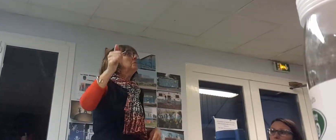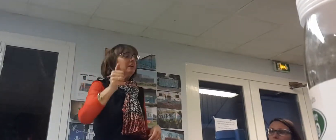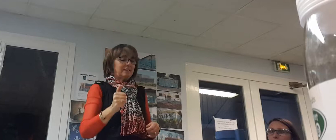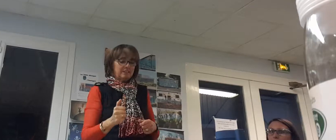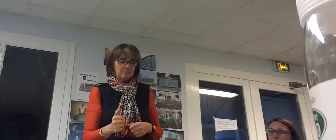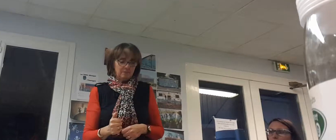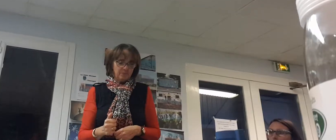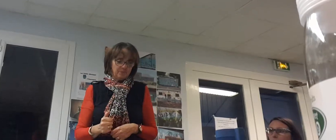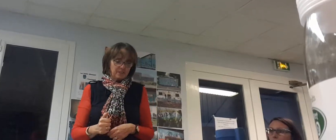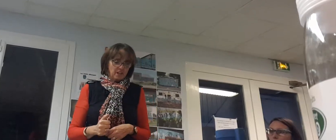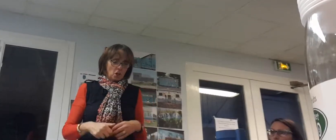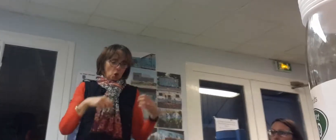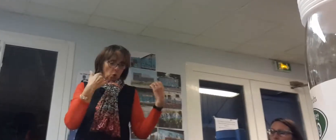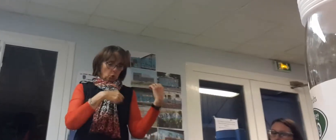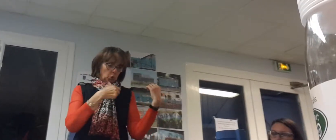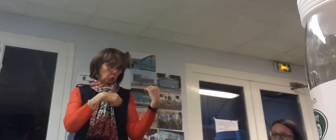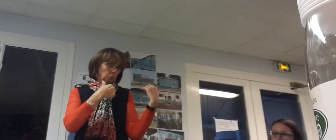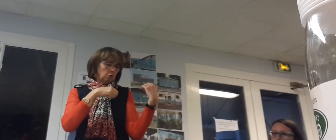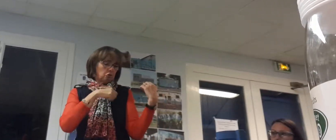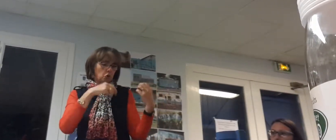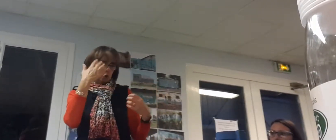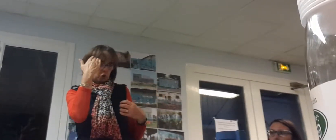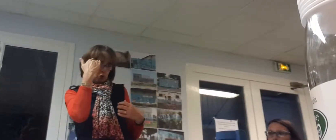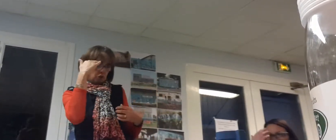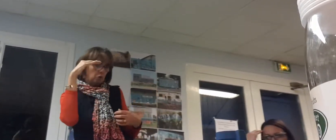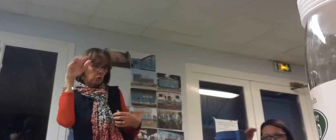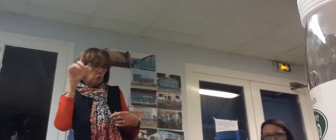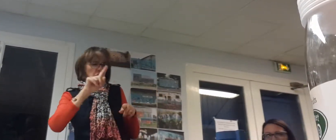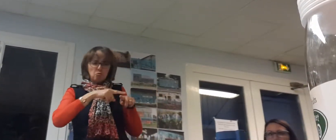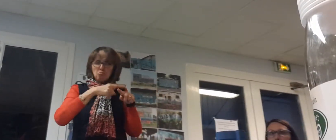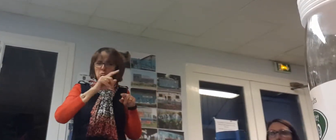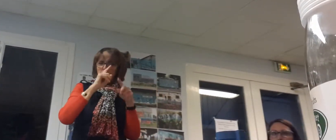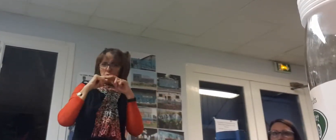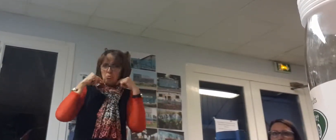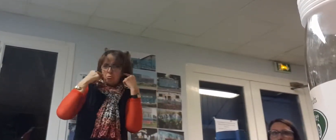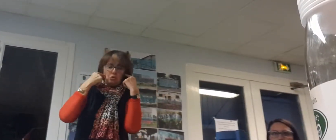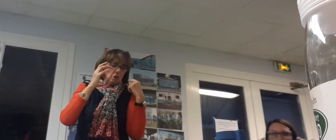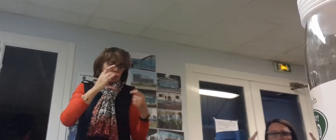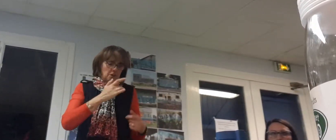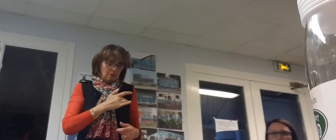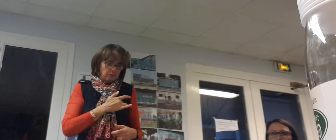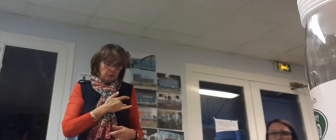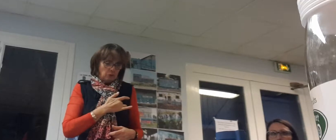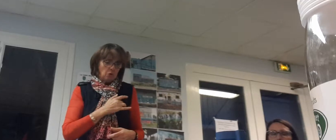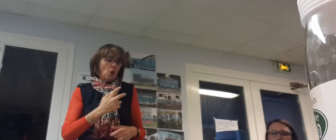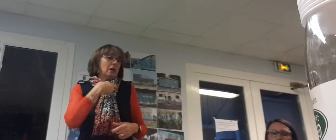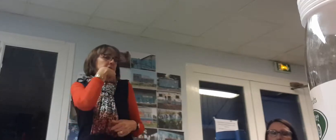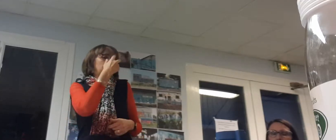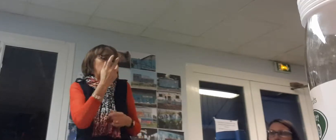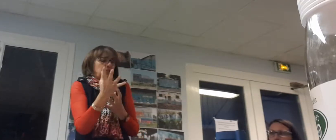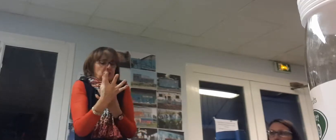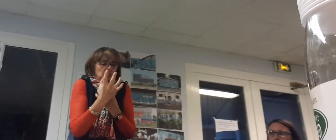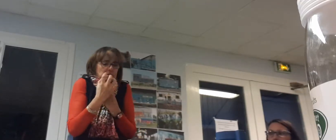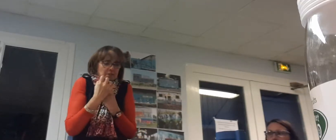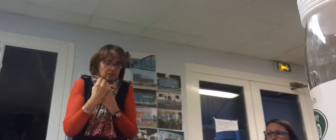bail. Au son des banjos, je l'ai reconnu, ce curieux sourire qui m'avait tant plu, sa voix si fatale, son